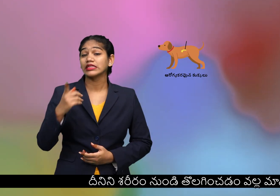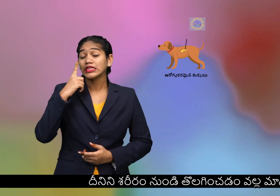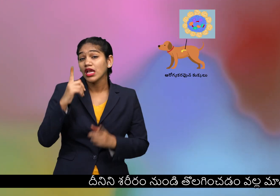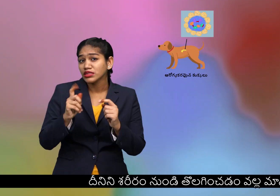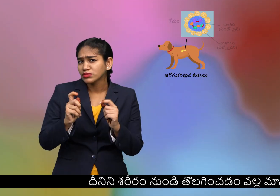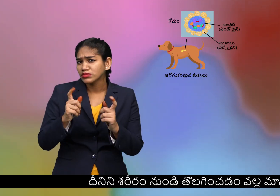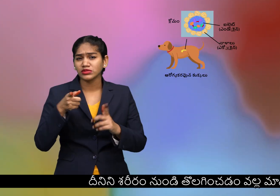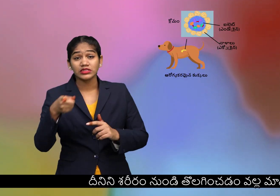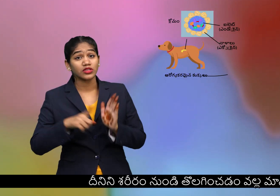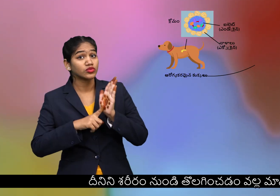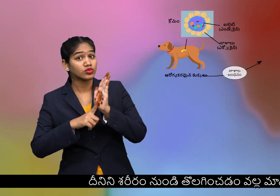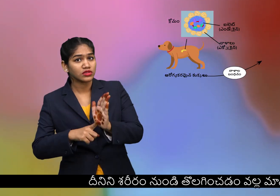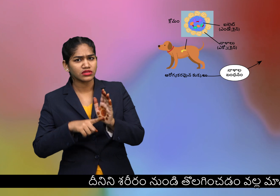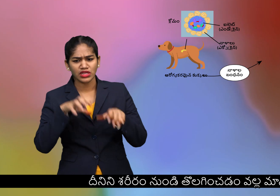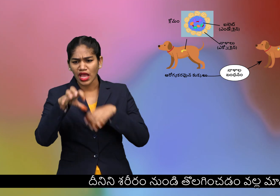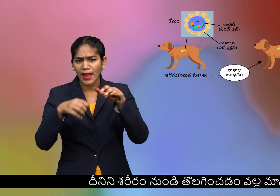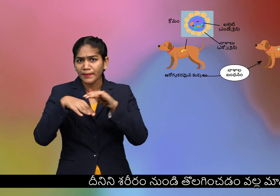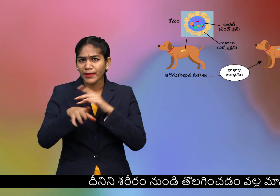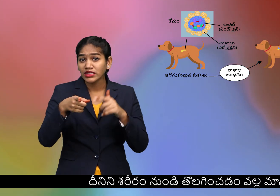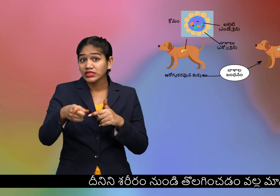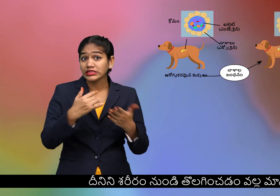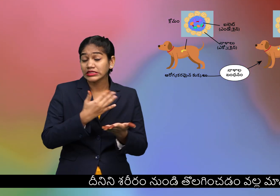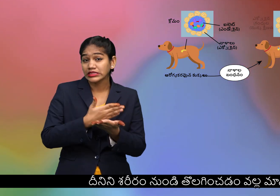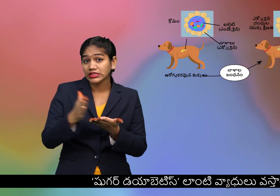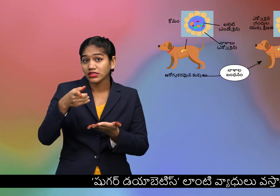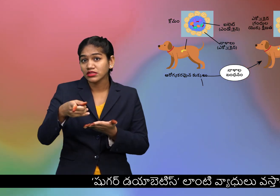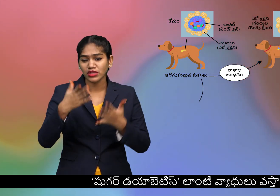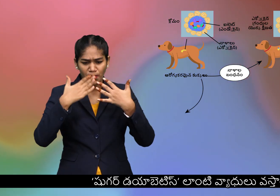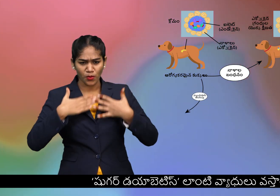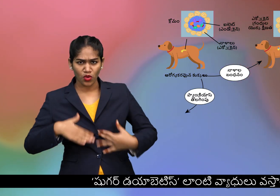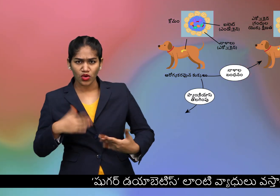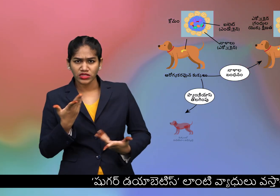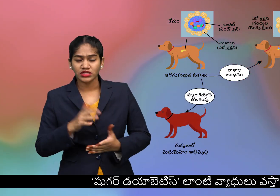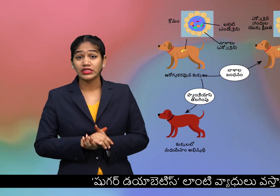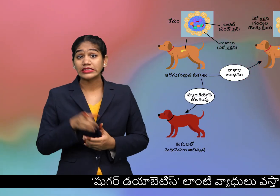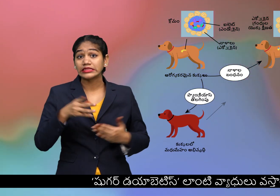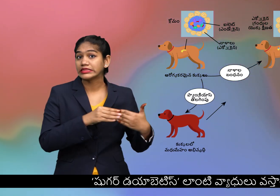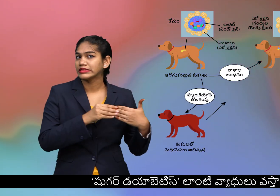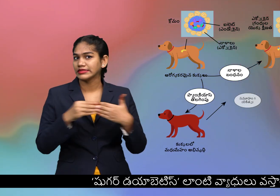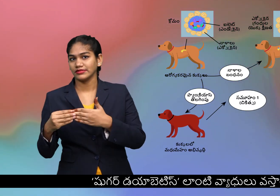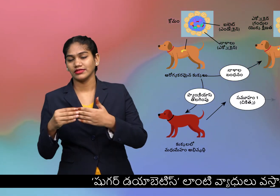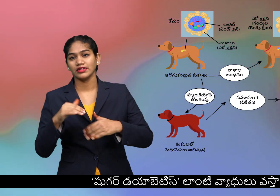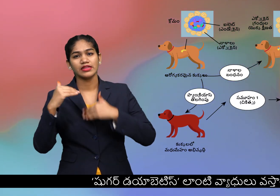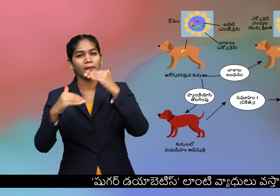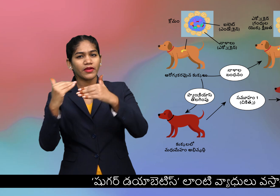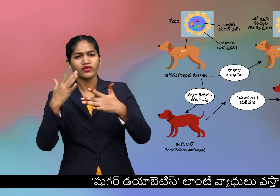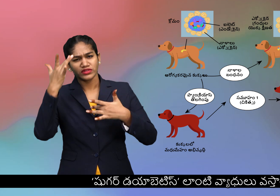దీనిని శరీరం నుండి తొలగించడం వల్ల మానవుల షుగర్, డయాబెటిస్ లాంటి వ్యాధులు